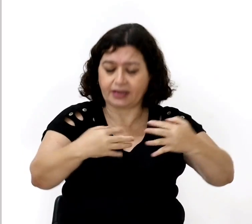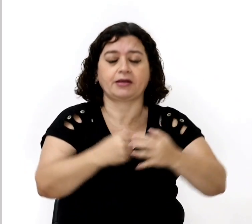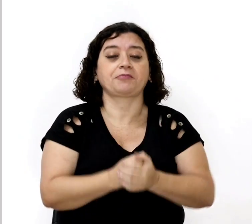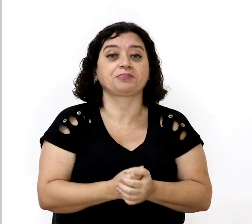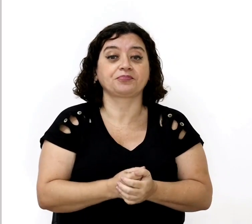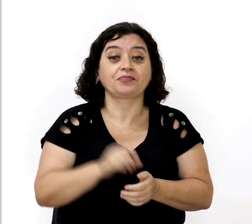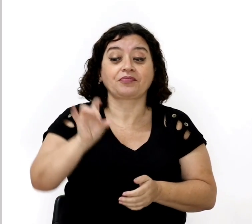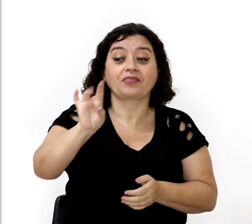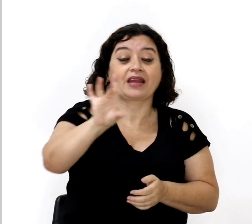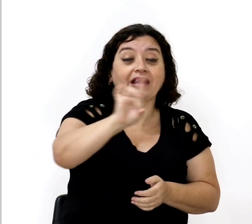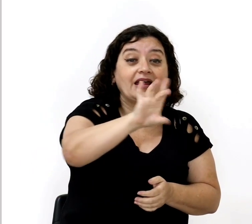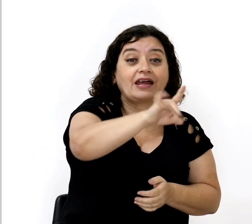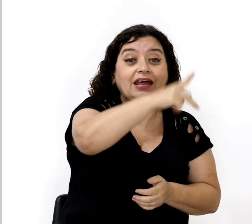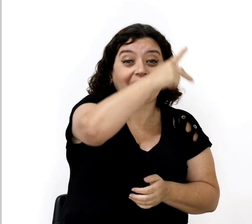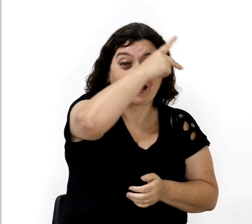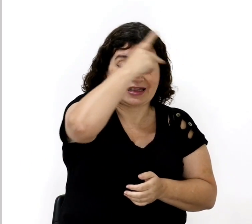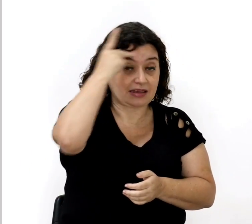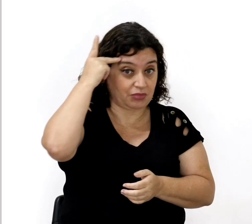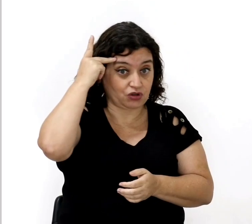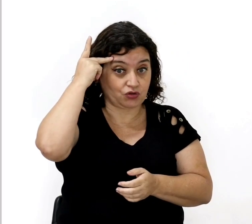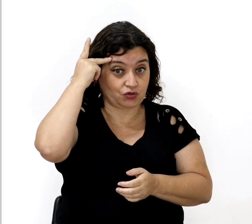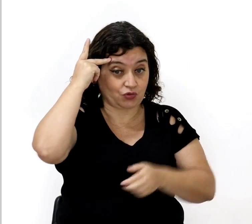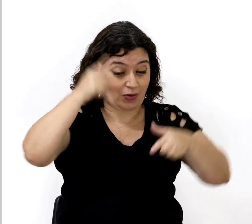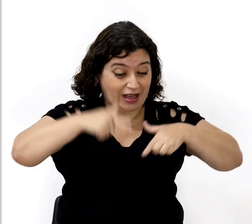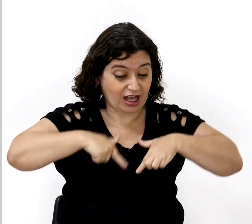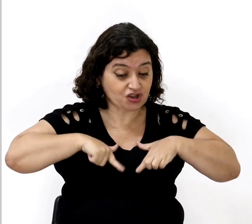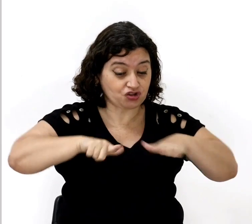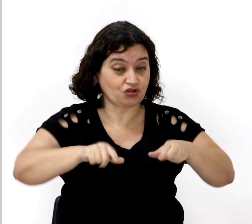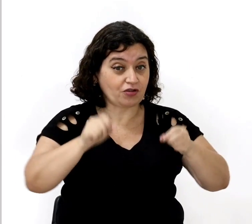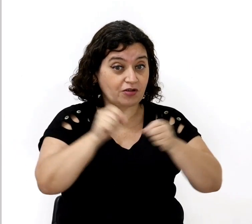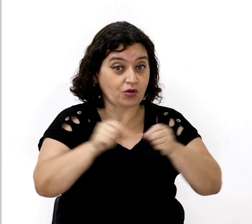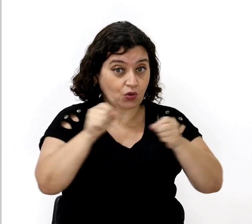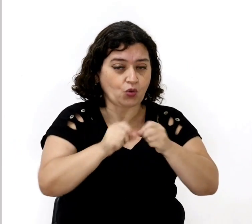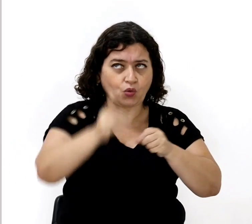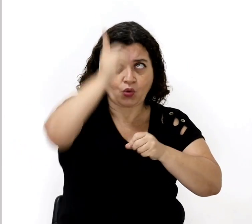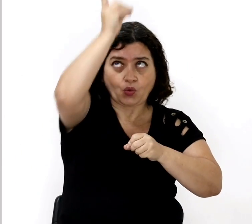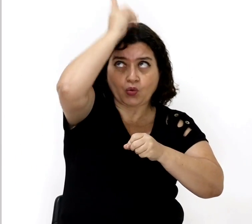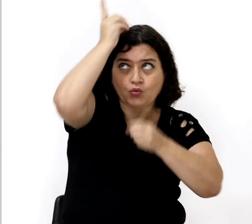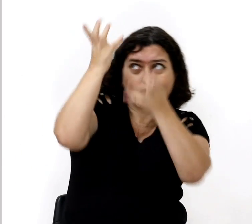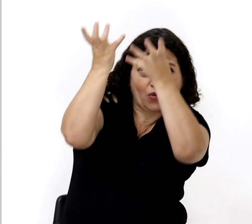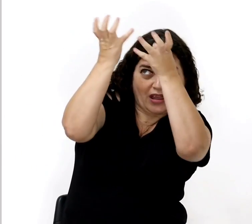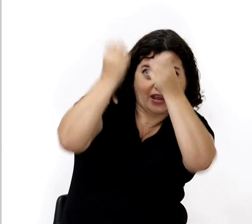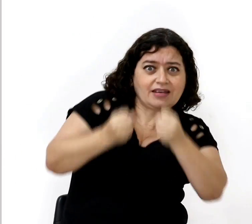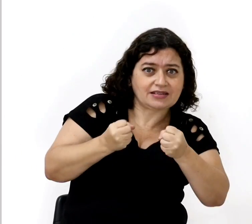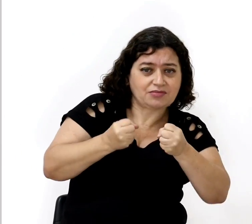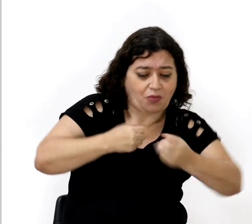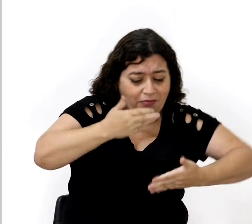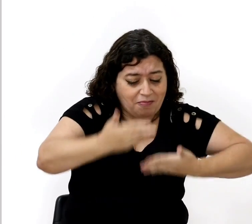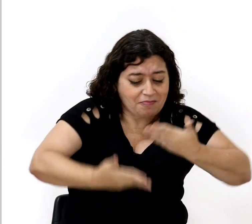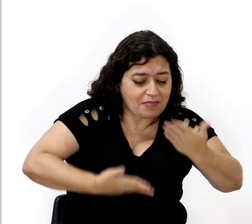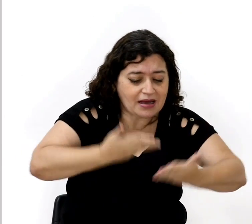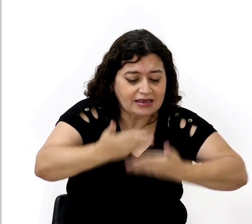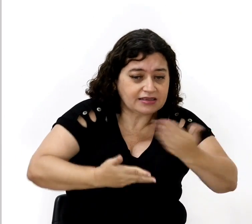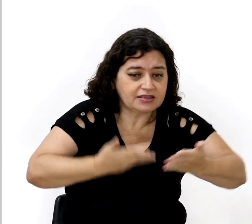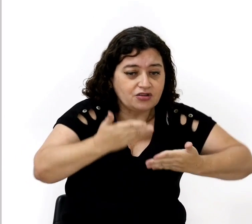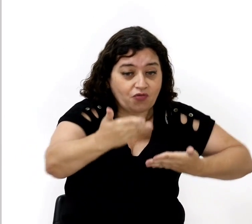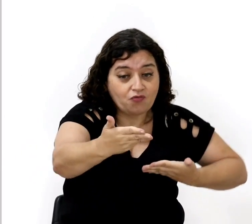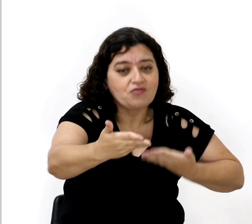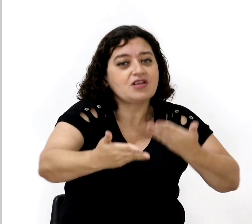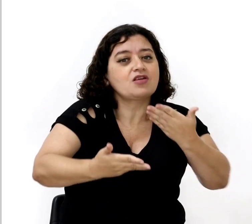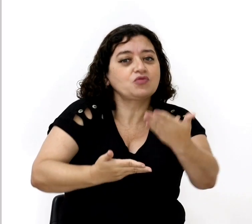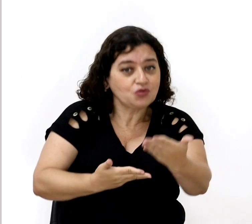texto. Cada um exerça o dom que recebeu para servir